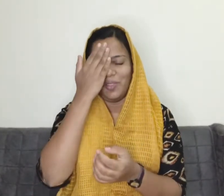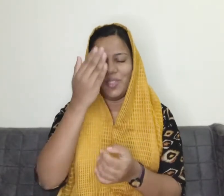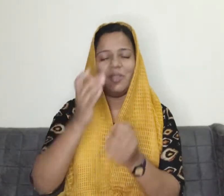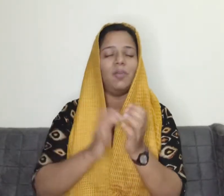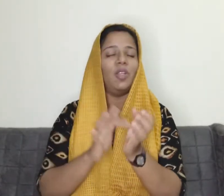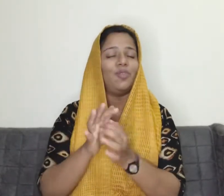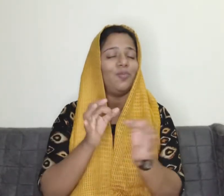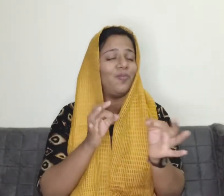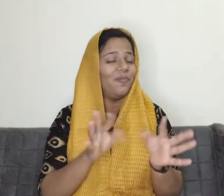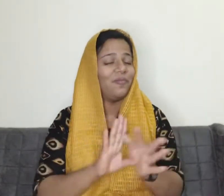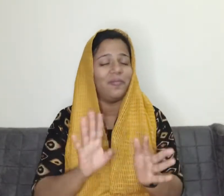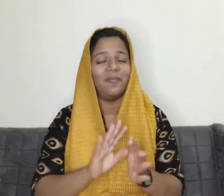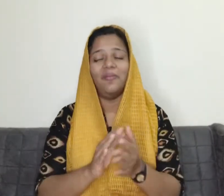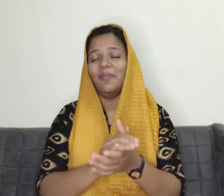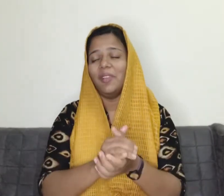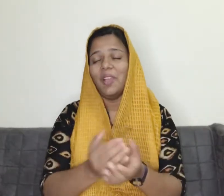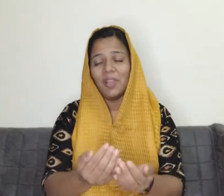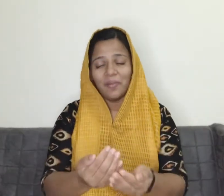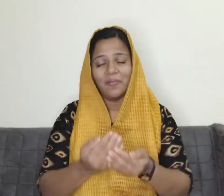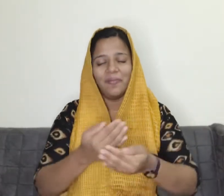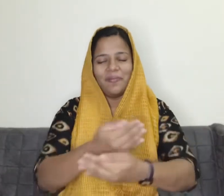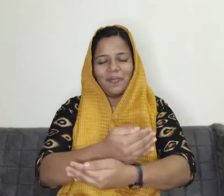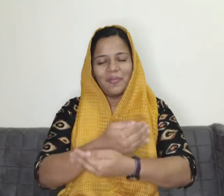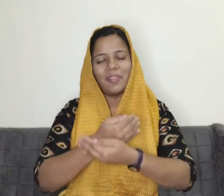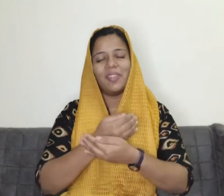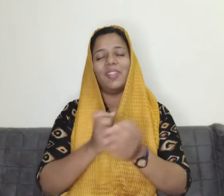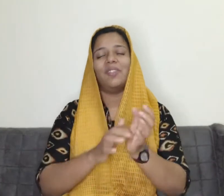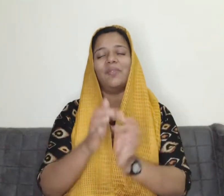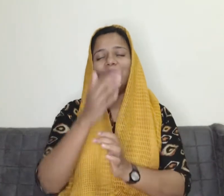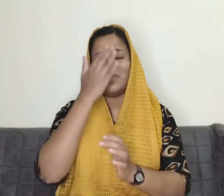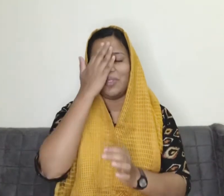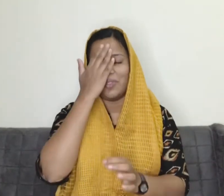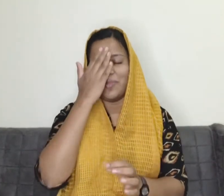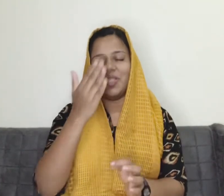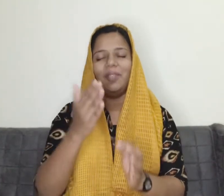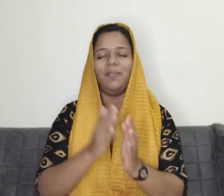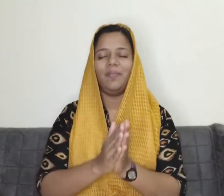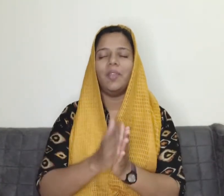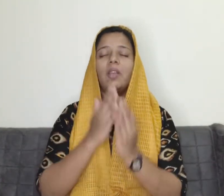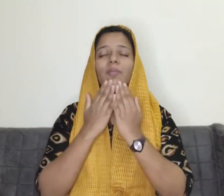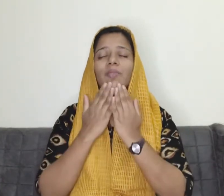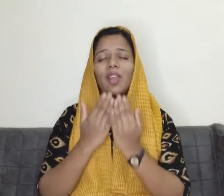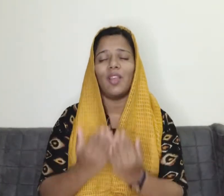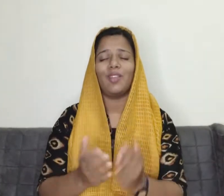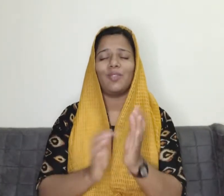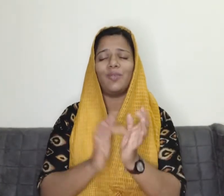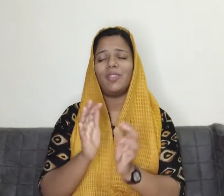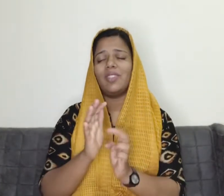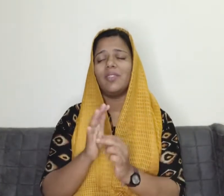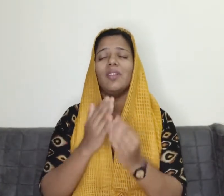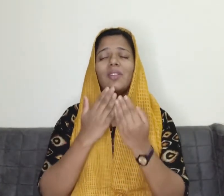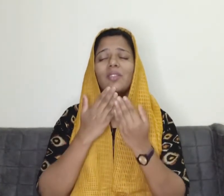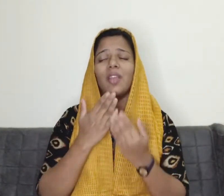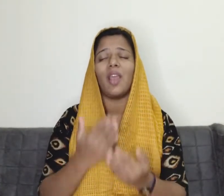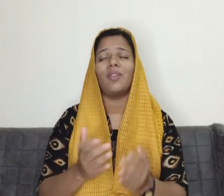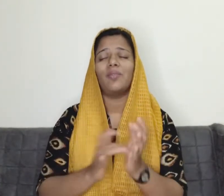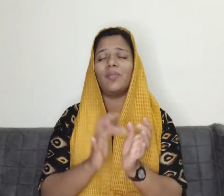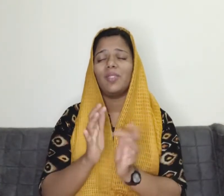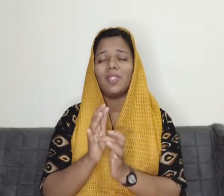സ്തോത്രം. അങ്ങ് ഞങ്ങളെ ഉപേക്ഷിച്ച് കളയാതെ, അങ്ങ് ഞങ്ങളെ ചേർത്ത് വെച്ചിരിക്കുന്നതിനായിട്ട് സ്തോത്രം. ഹല്ലേലൂയ. നന്ദി കർത്താവെ, നന്ദി കർത്താവെ, നന്ദി അപ്പാ, നന്ദി,